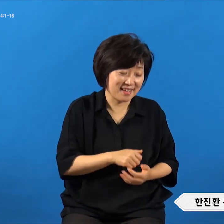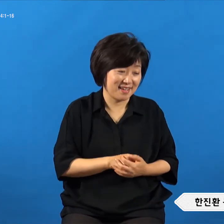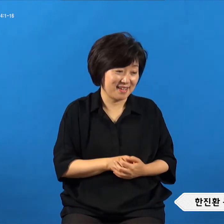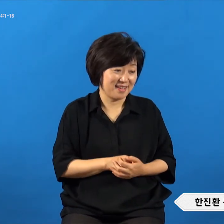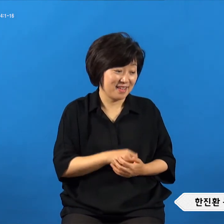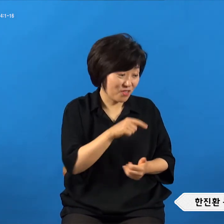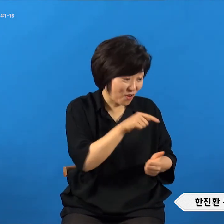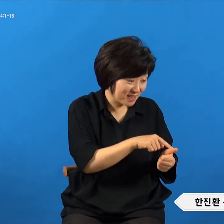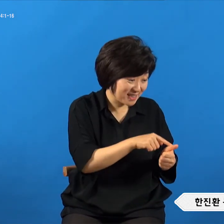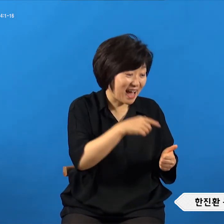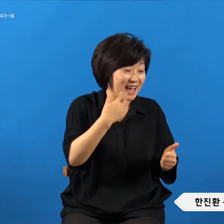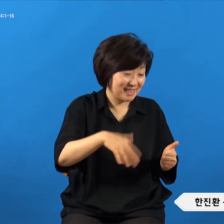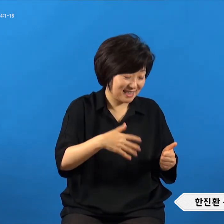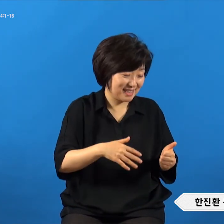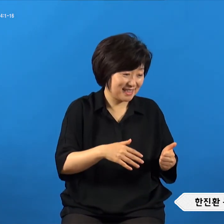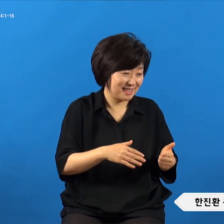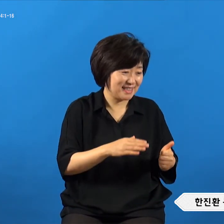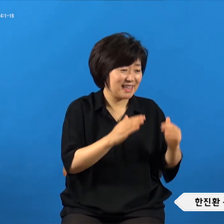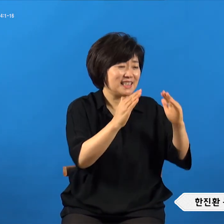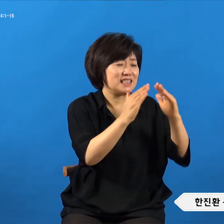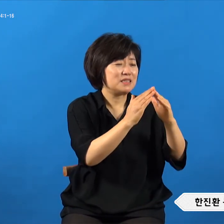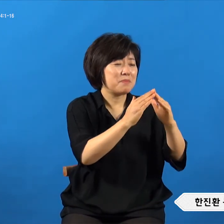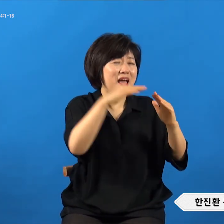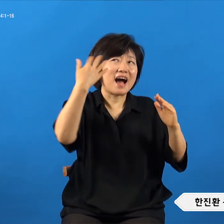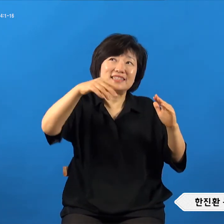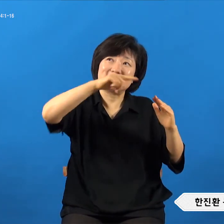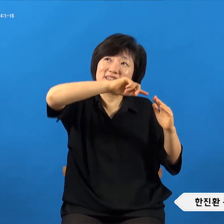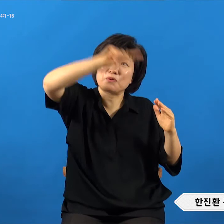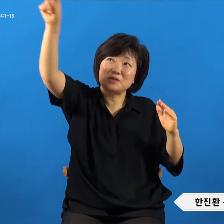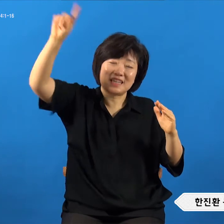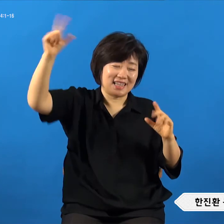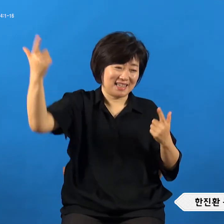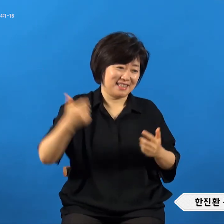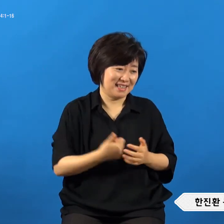얘야, 너는 아직도 집에 오지 않았잖니?